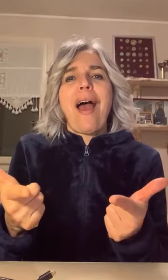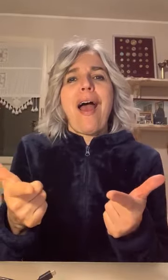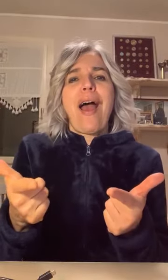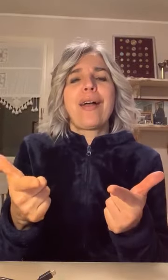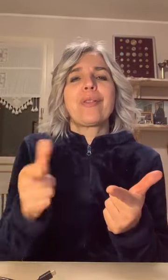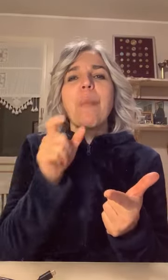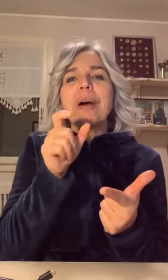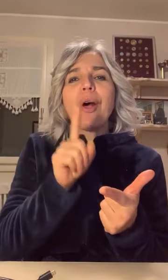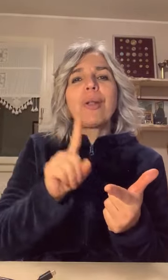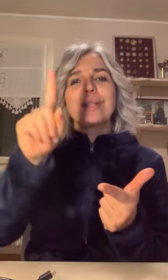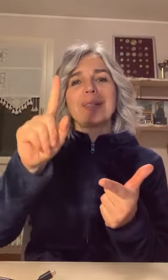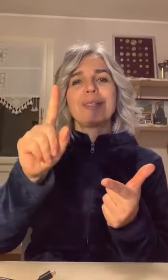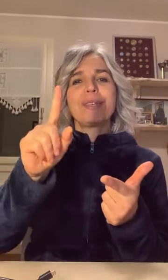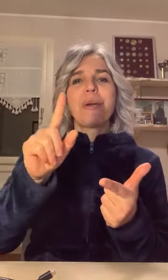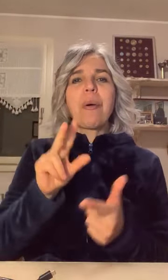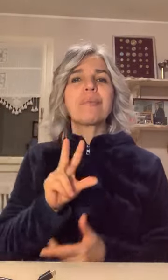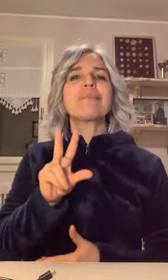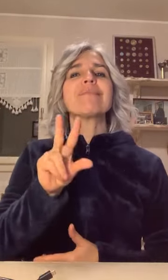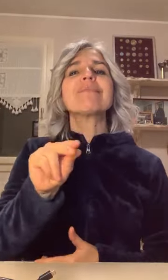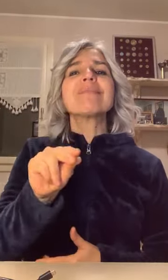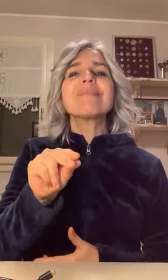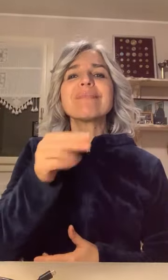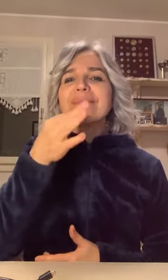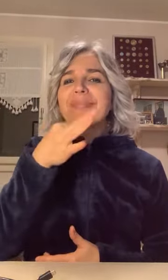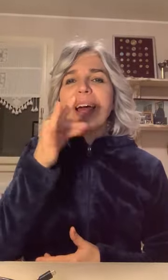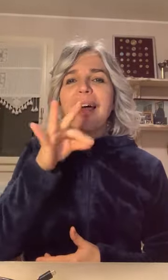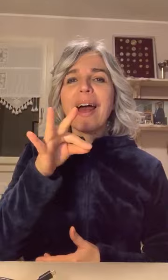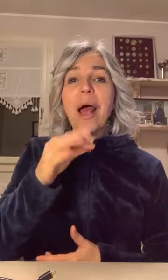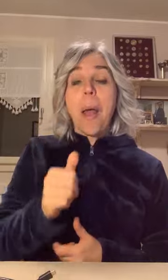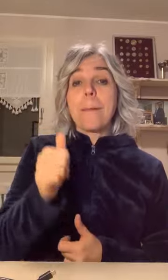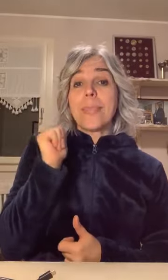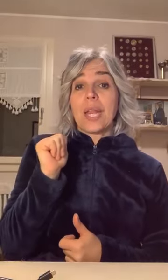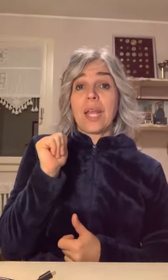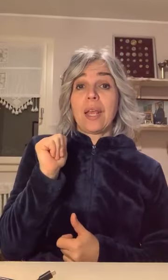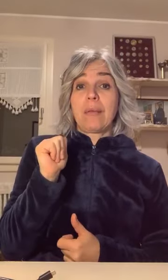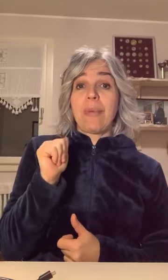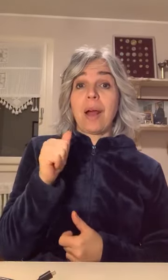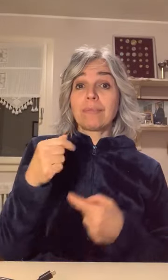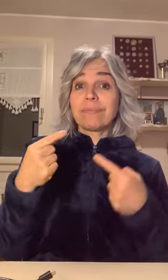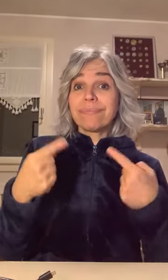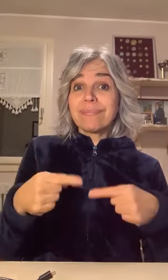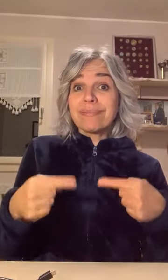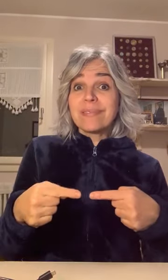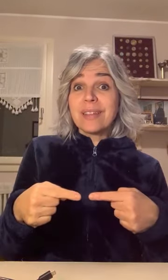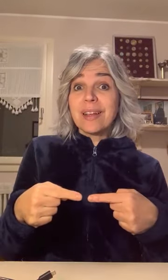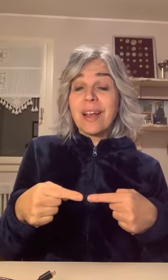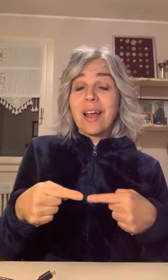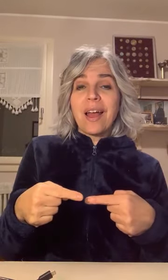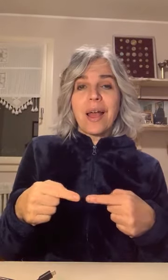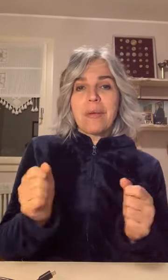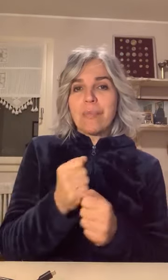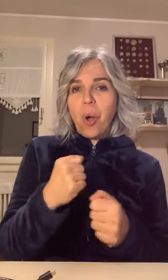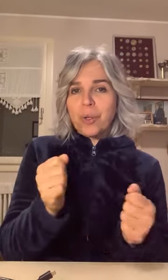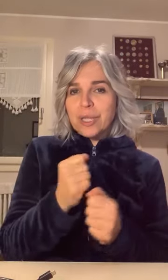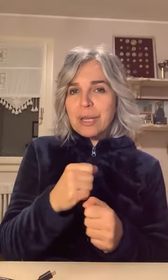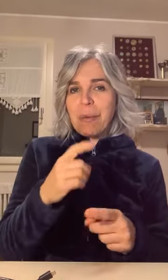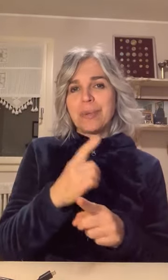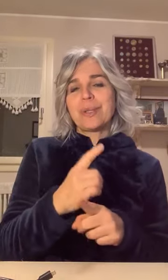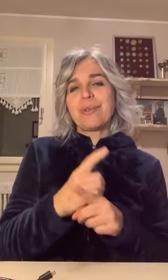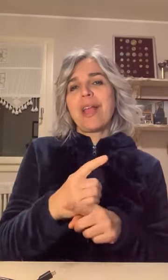stanno parlando al cuore dell'uomo, che magari prima questo non si poteva fare. Bisognava comunque chiedere il permesso per poter uscire, per